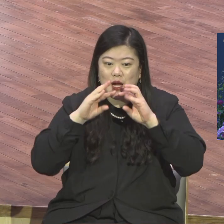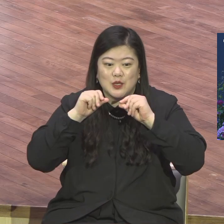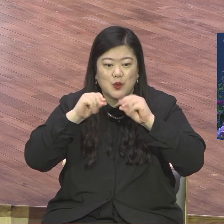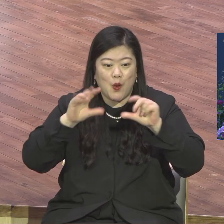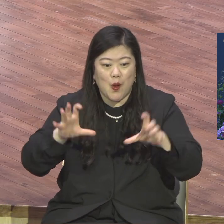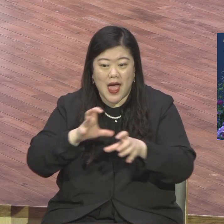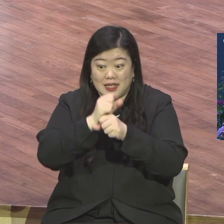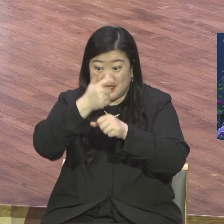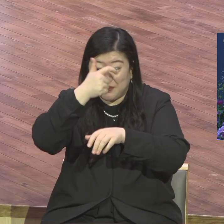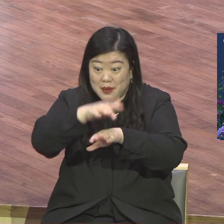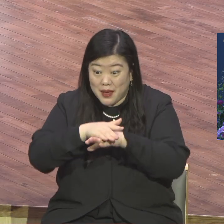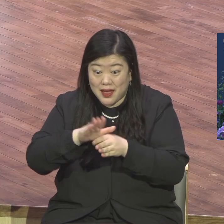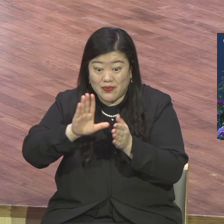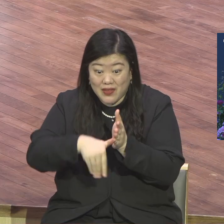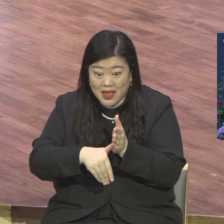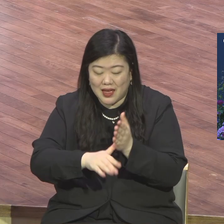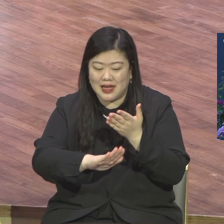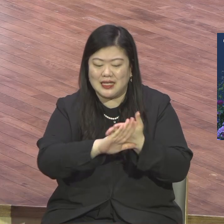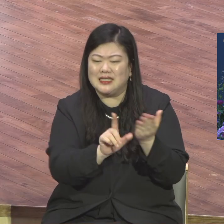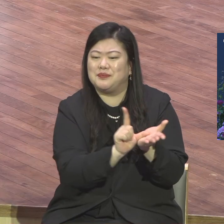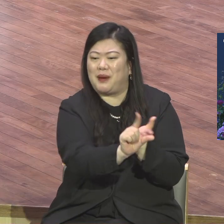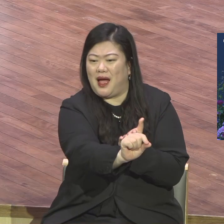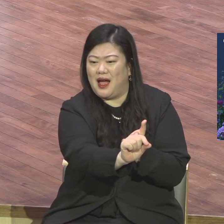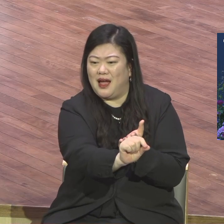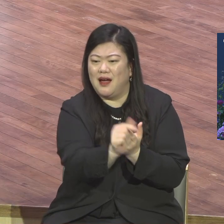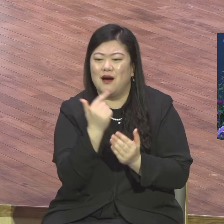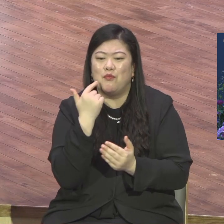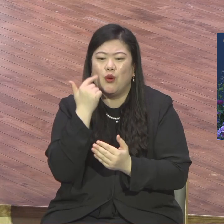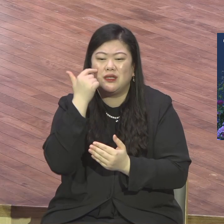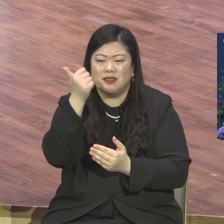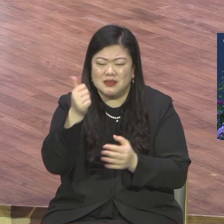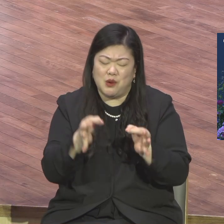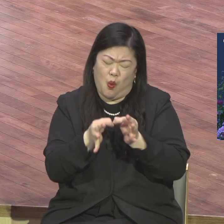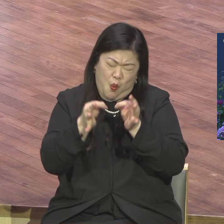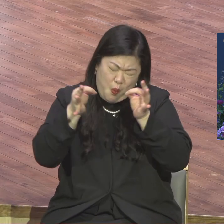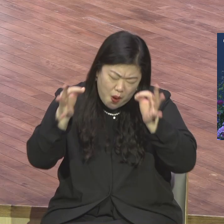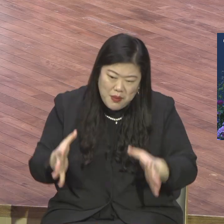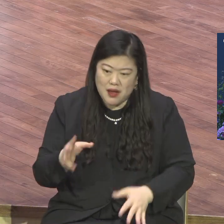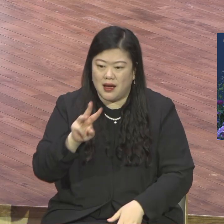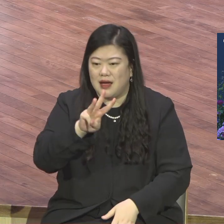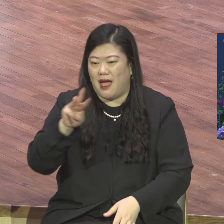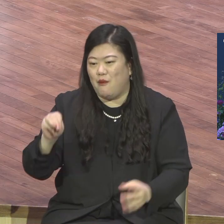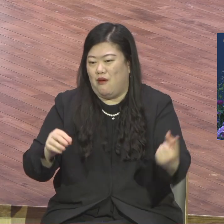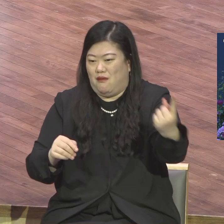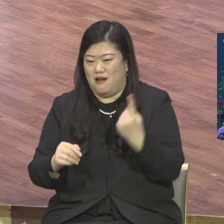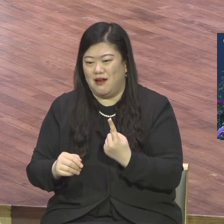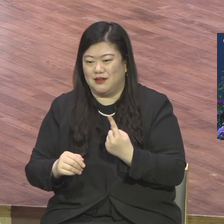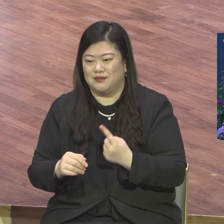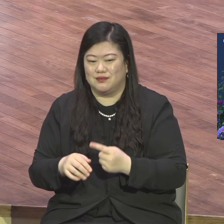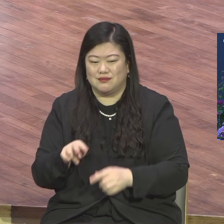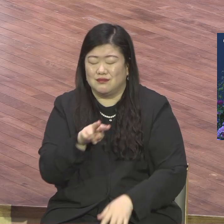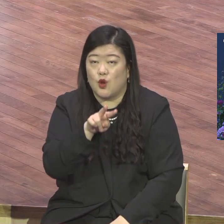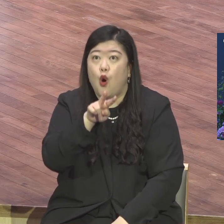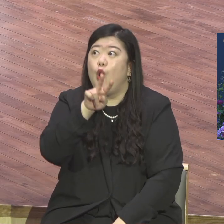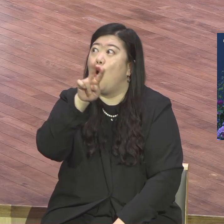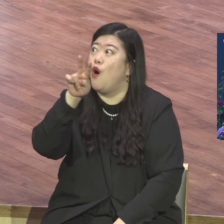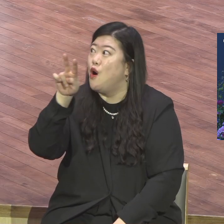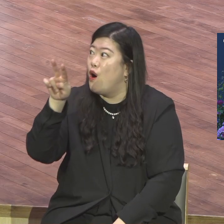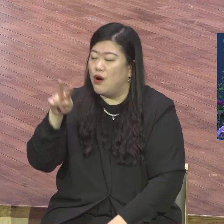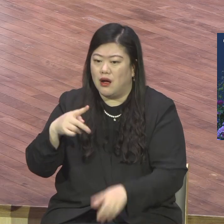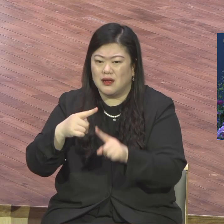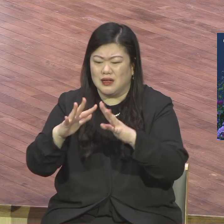그러니까 너무 좋다고. 이 커버넌트 공연하기가 너무 좋은 장소가